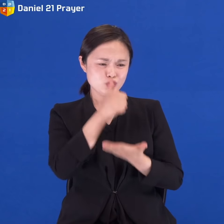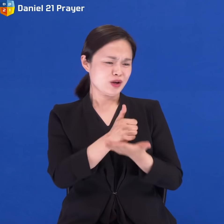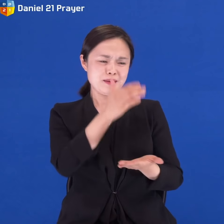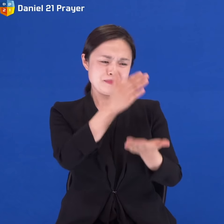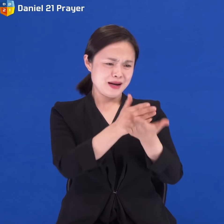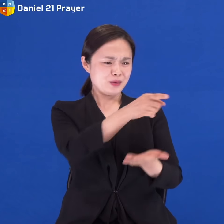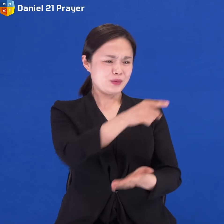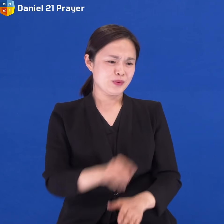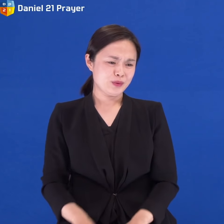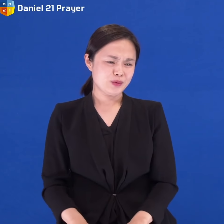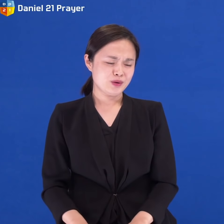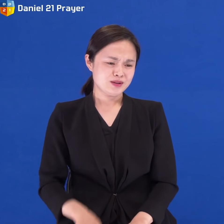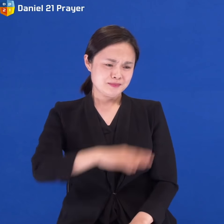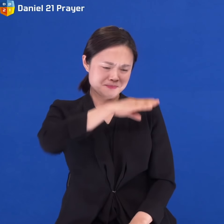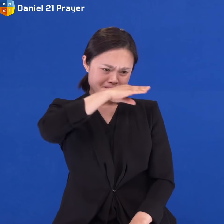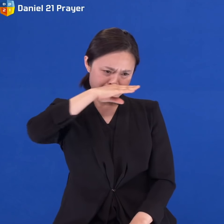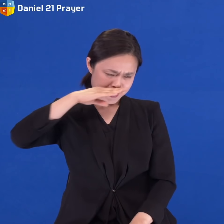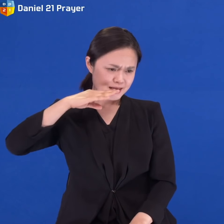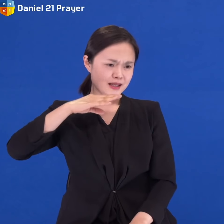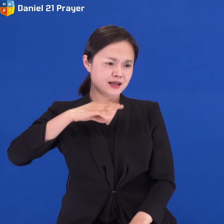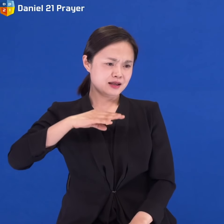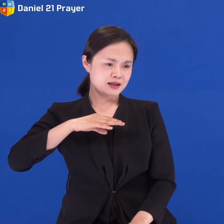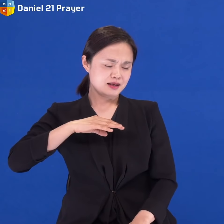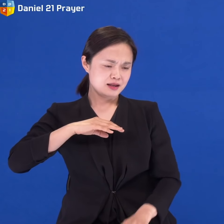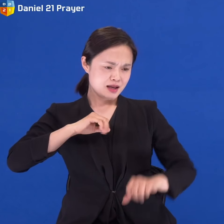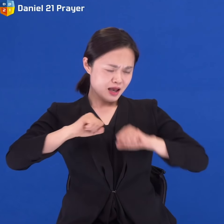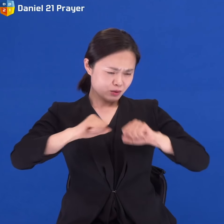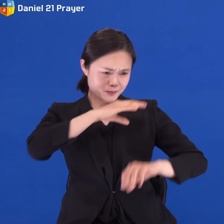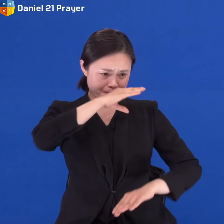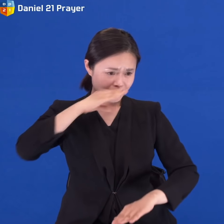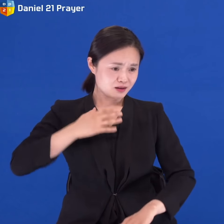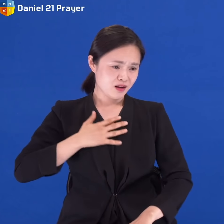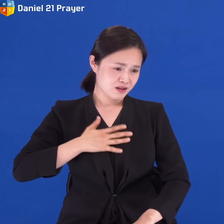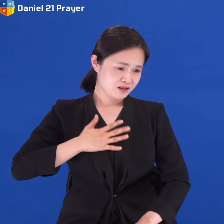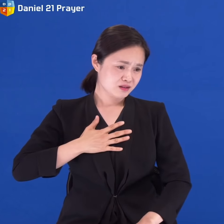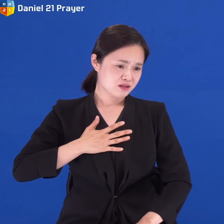보면 안 될까? 이렇게 말할 정도로